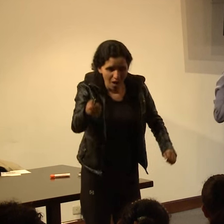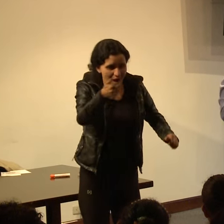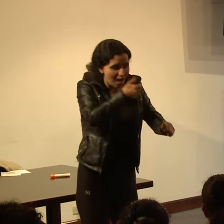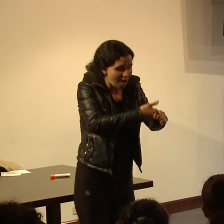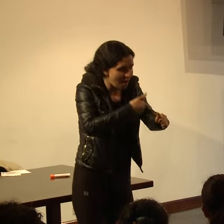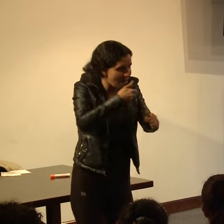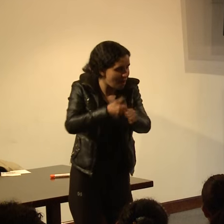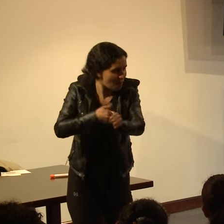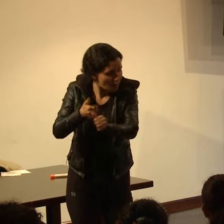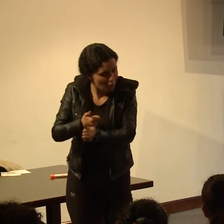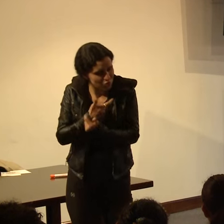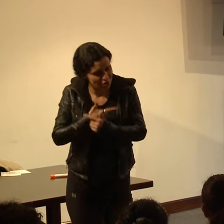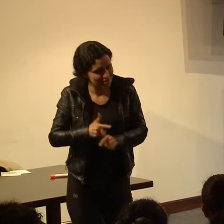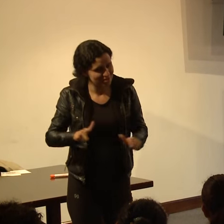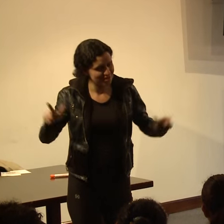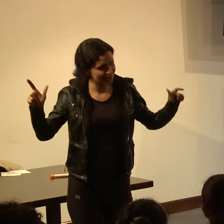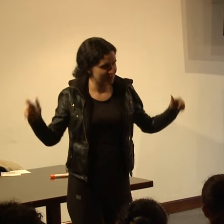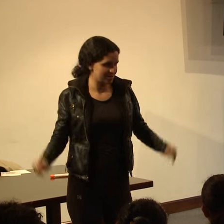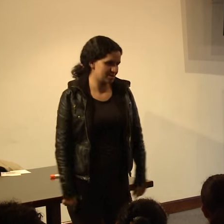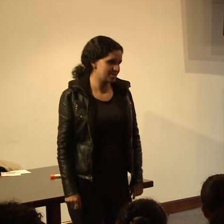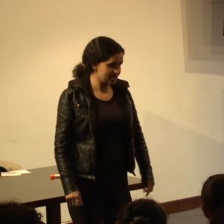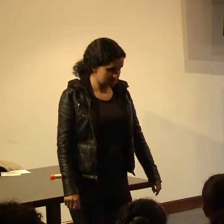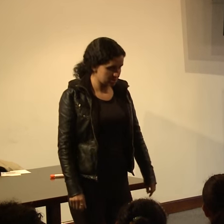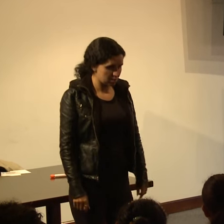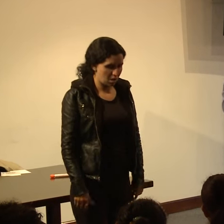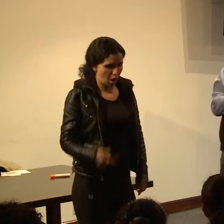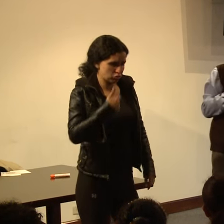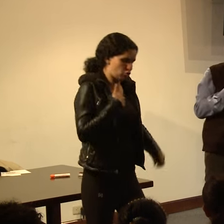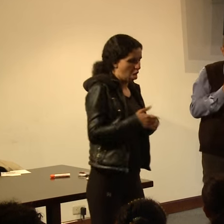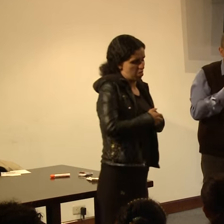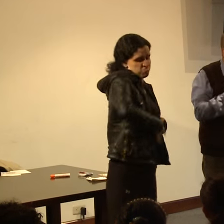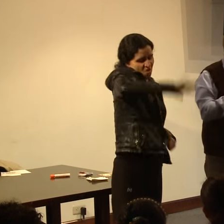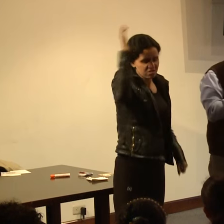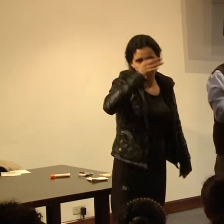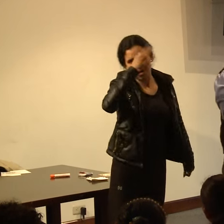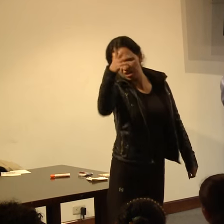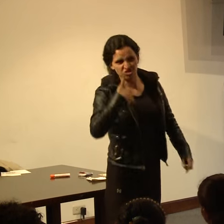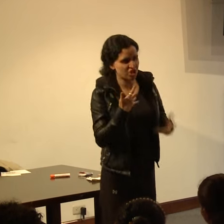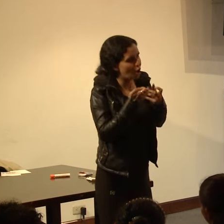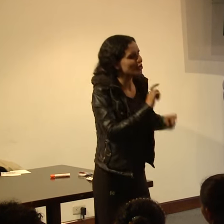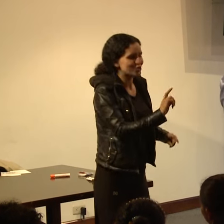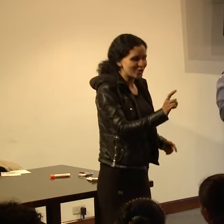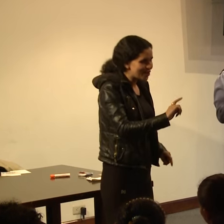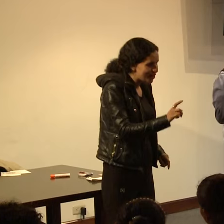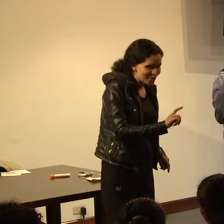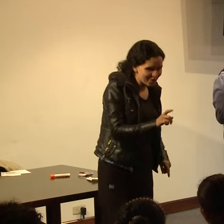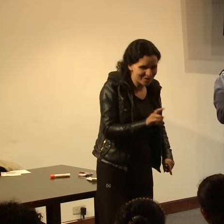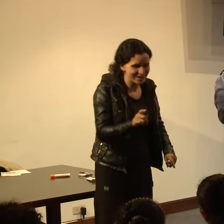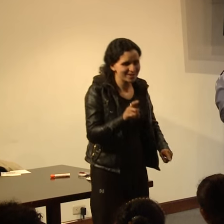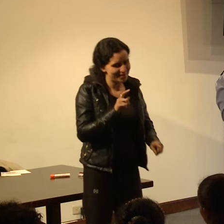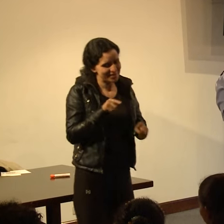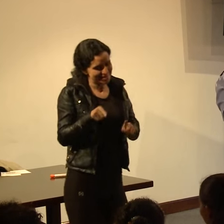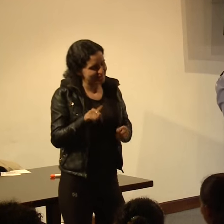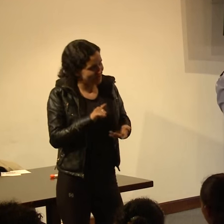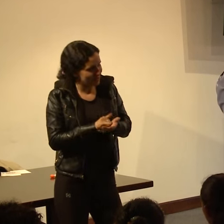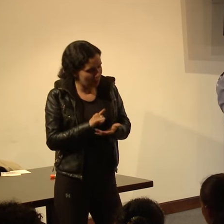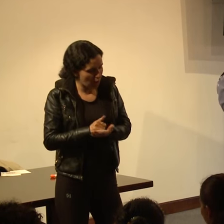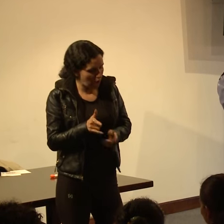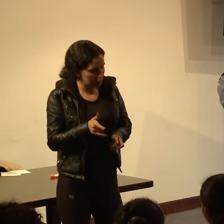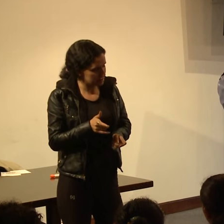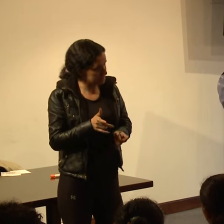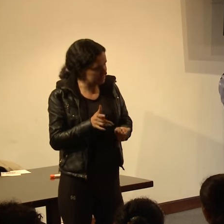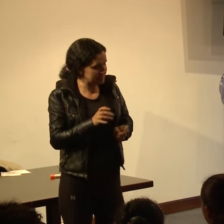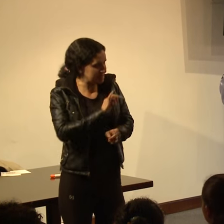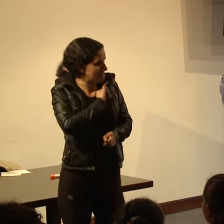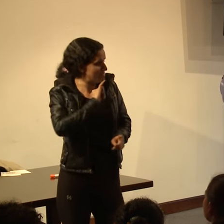que hace uno cuando quiere hacer lo que se le da la gana y es un libertinaje total. No, pero sí debe haber una respuesta